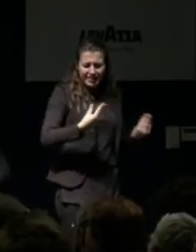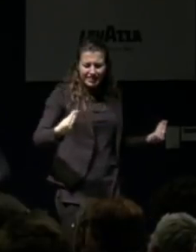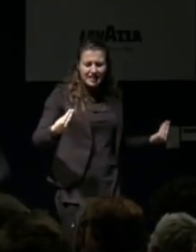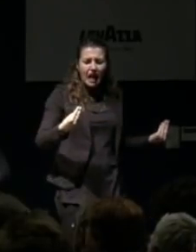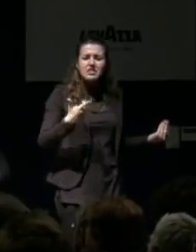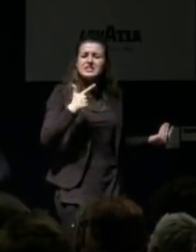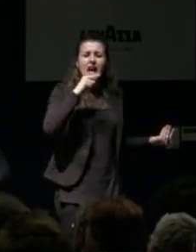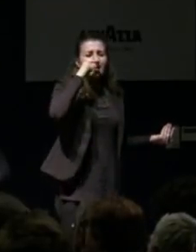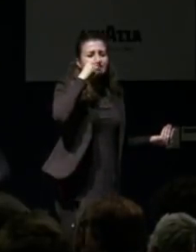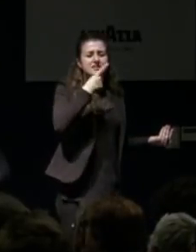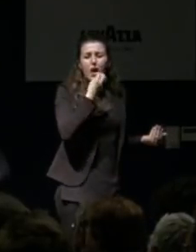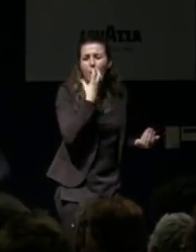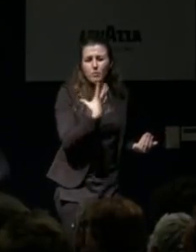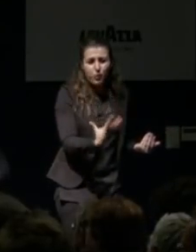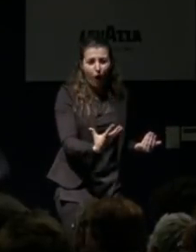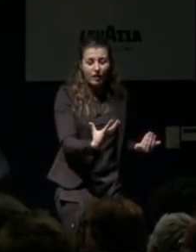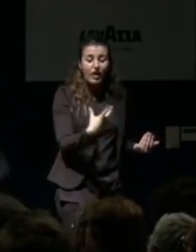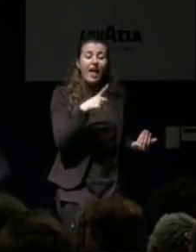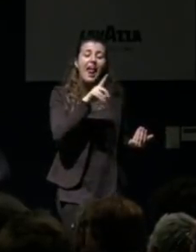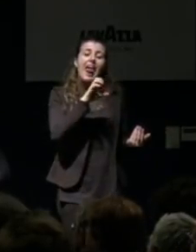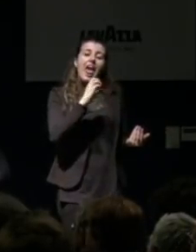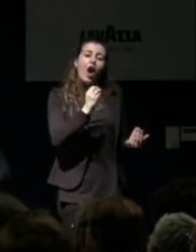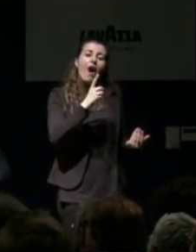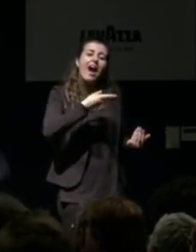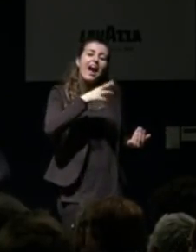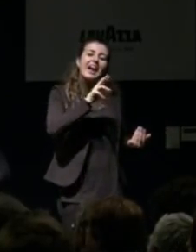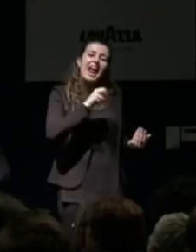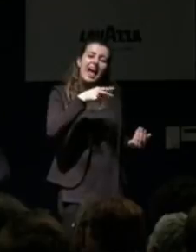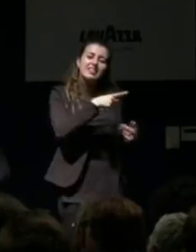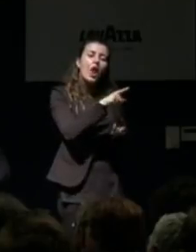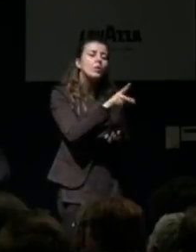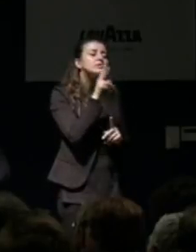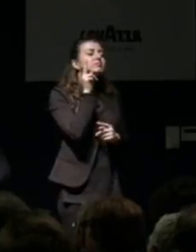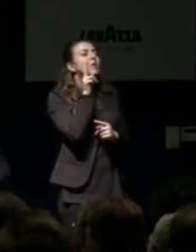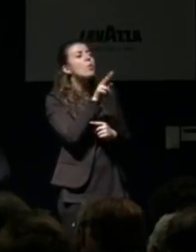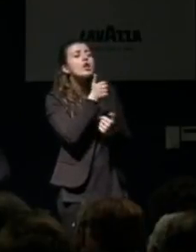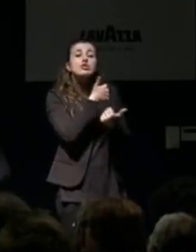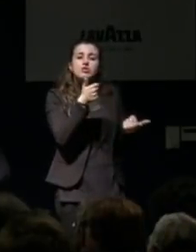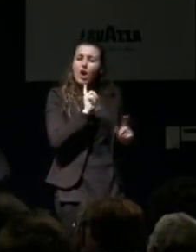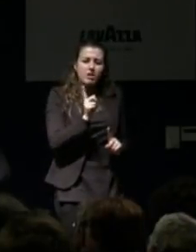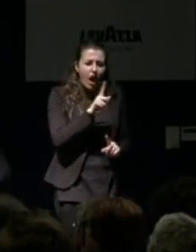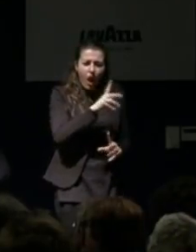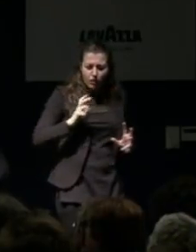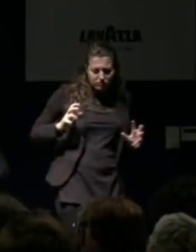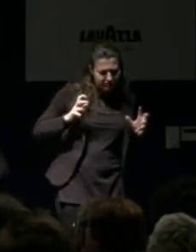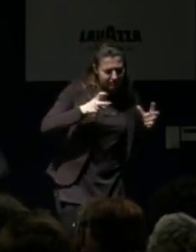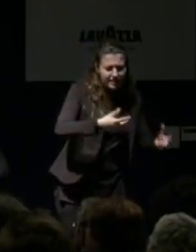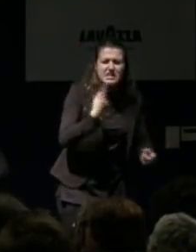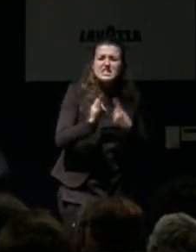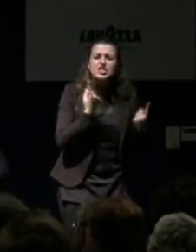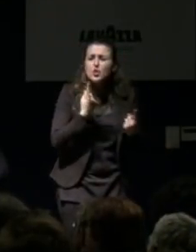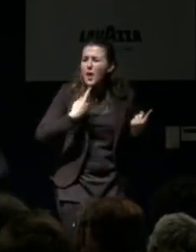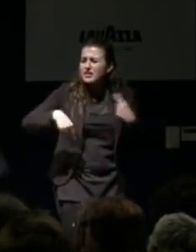senza presunzioni le grande era uno che non stava a guardare ma si sporcava le mani entrando nelle situazioni